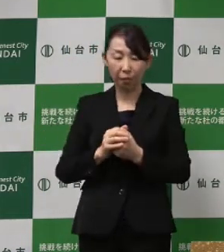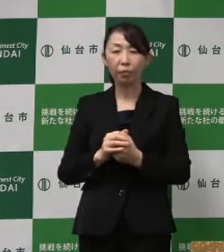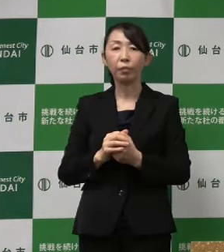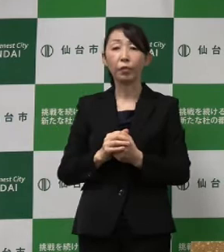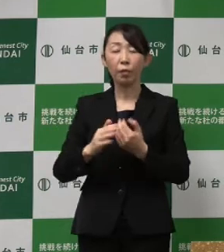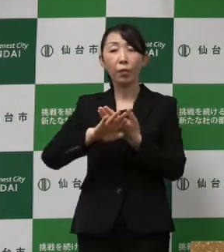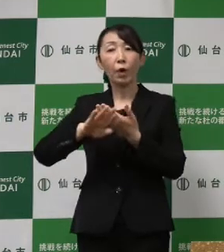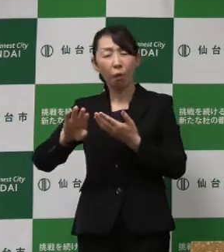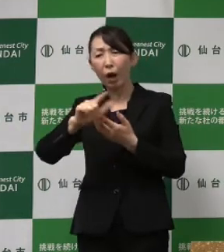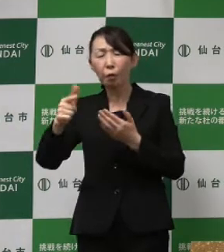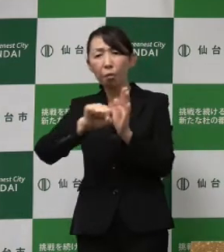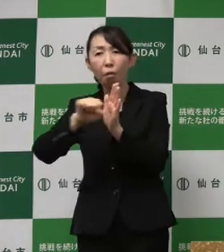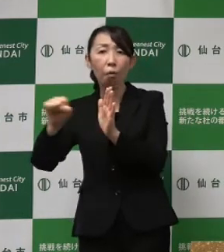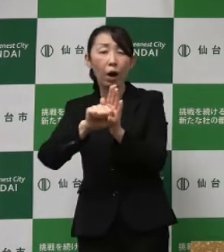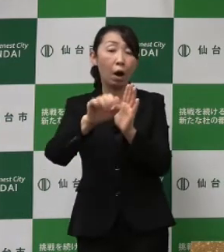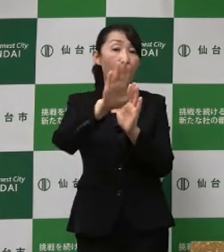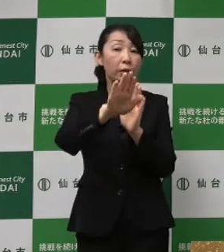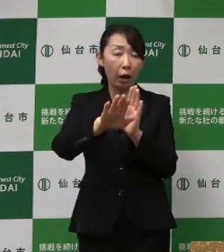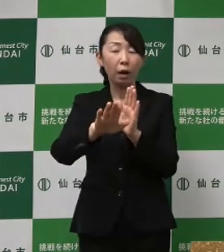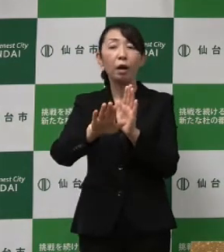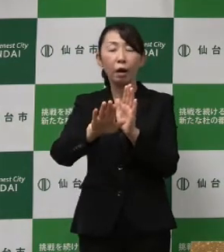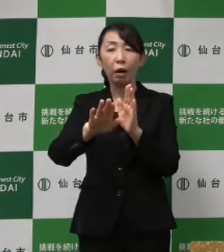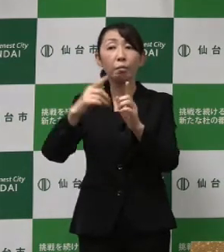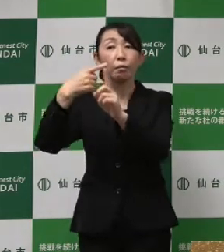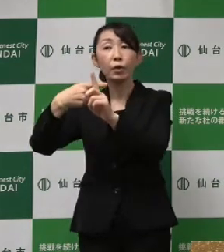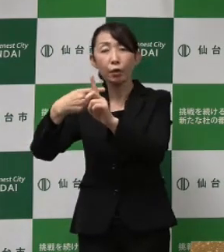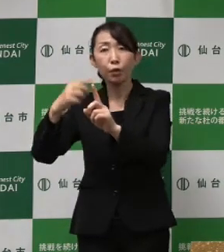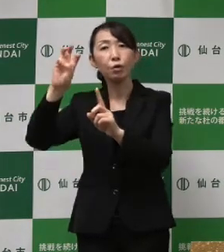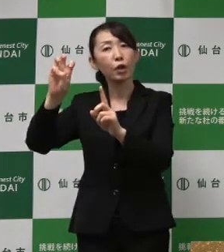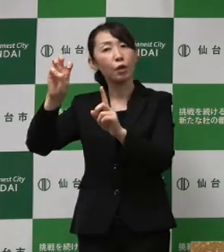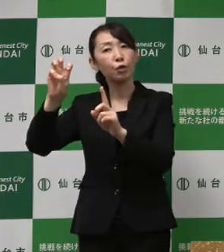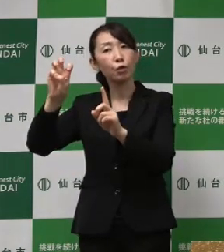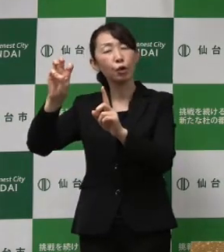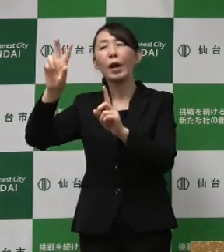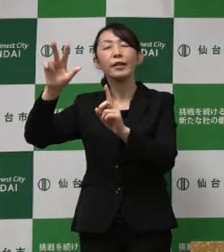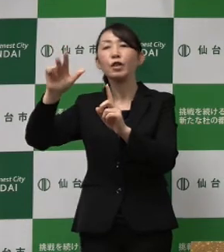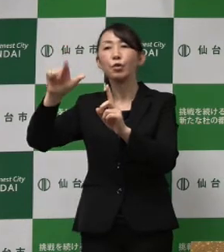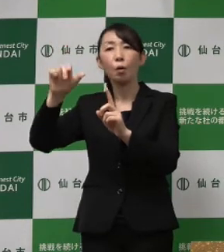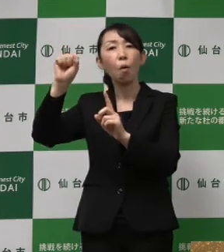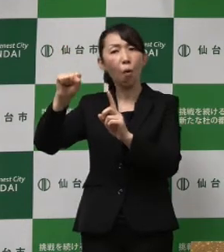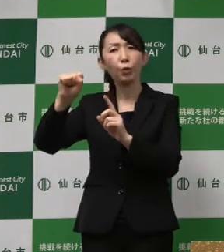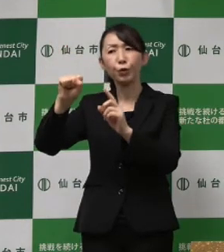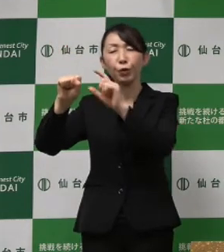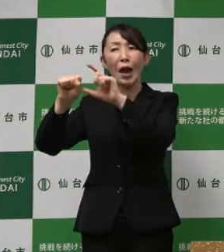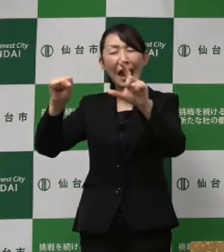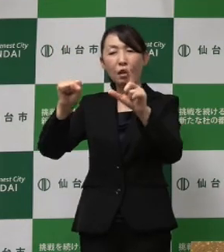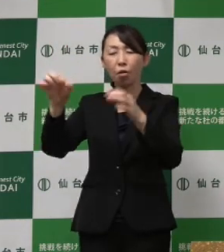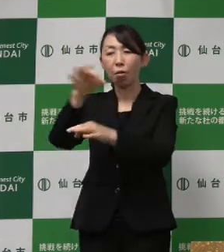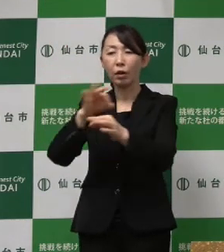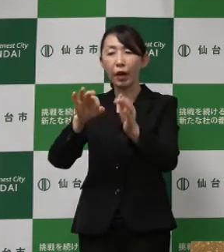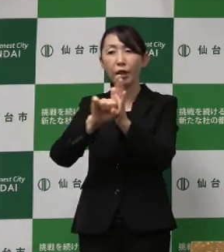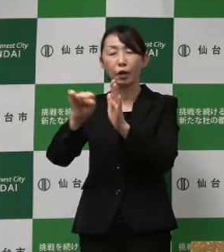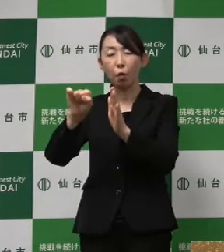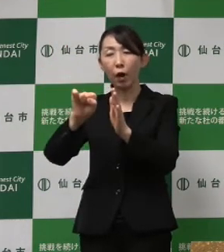ういったものの効果として、約30億、あ、ごめんなさい、25億ですね、の経済効果があったという